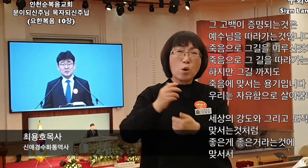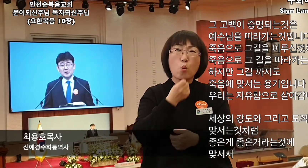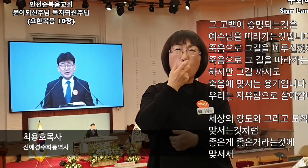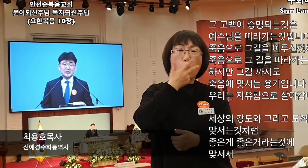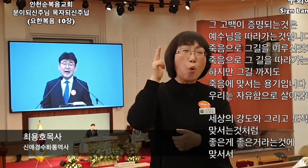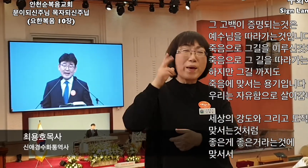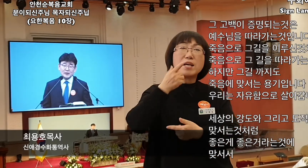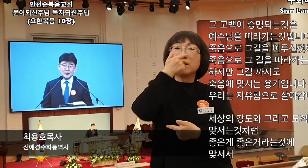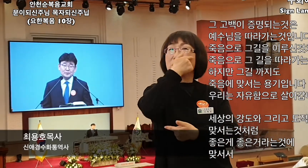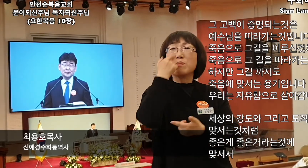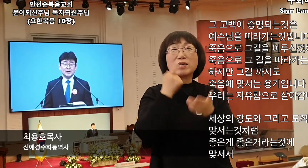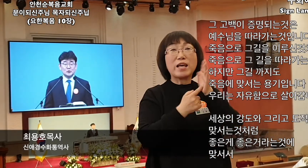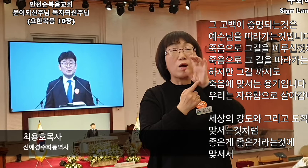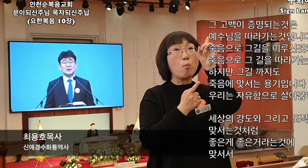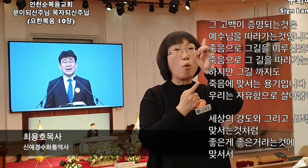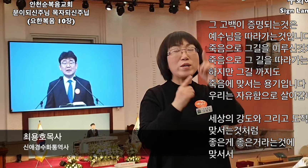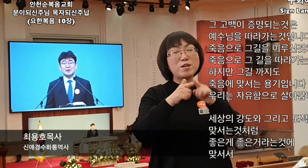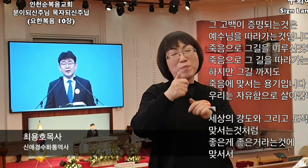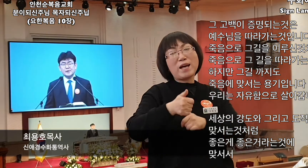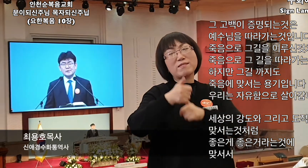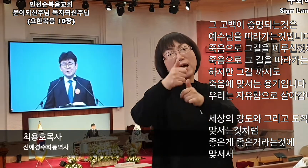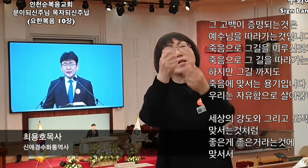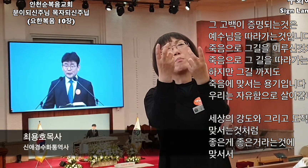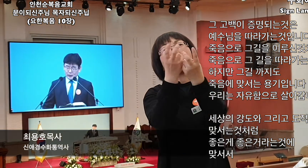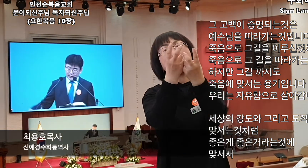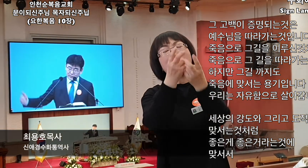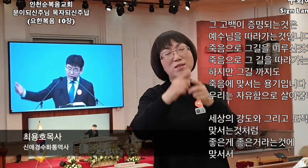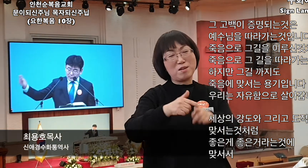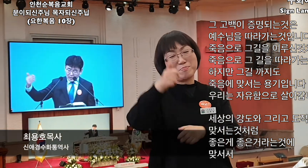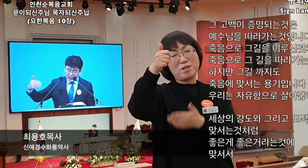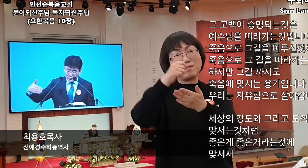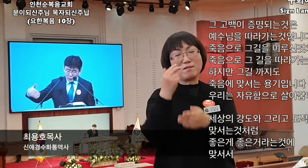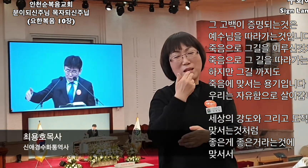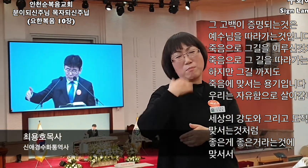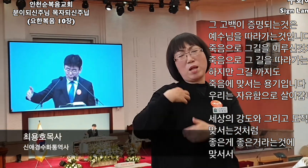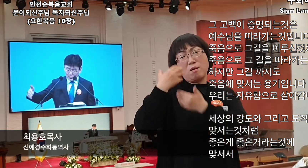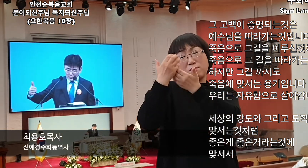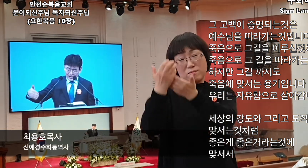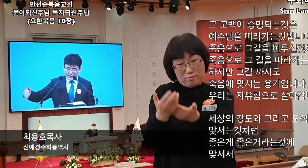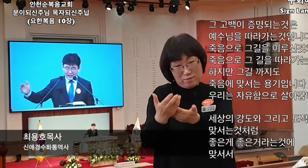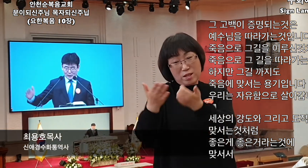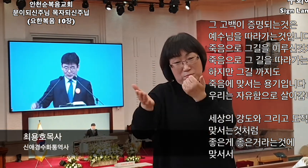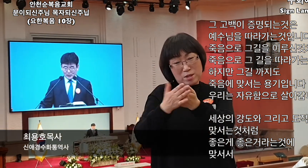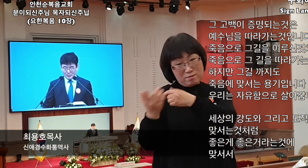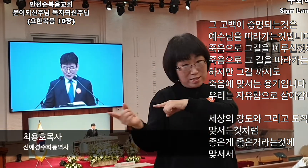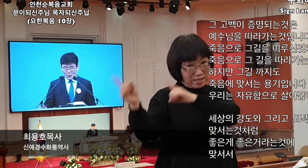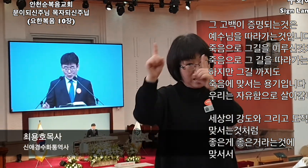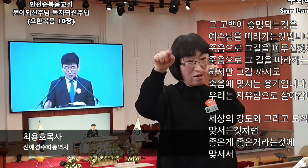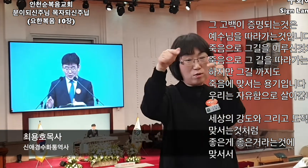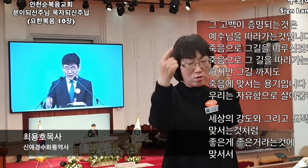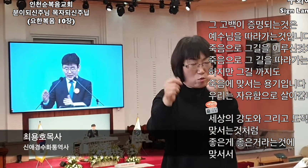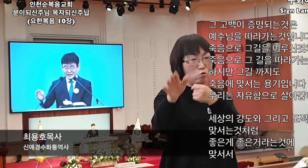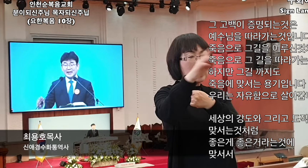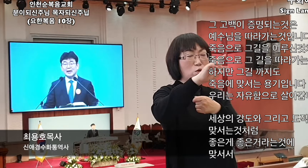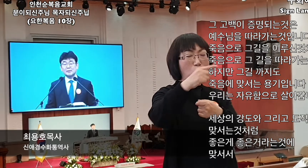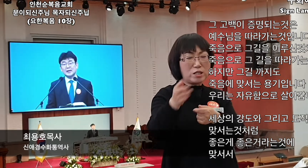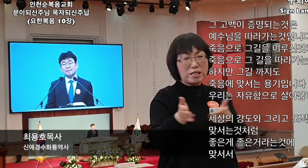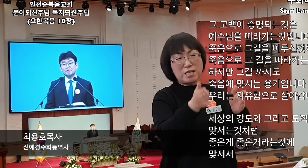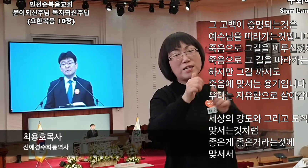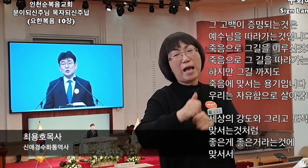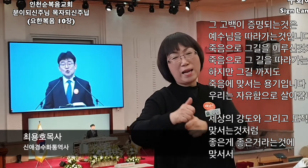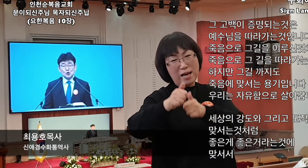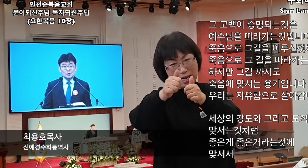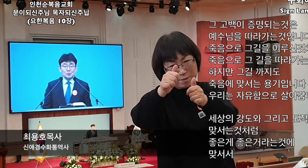고백이 증명되는 건 하나는 예수님을 따르는 거예요. 예수님께서 생명을 내어 놓으심으로 살리는 것처럼 우리도 그 길을